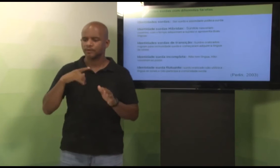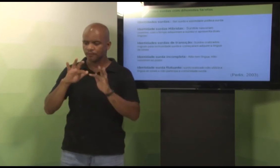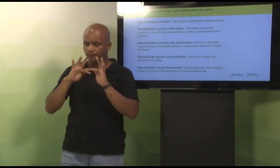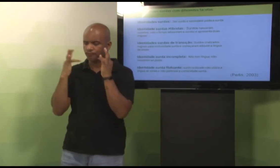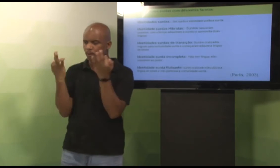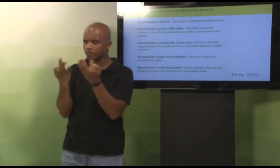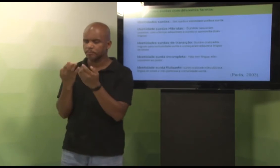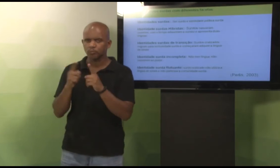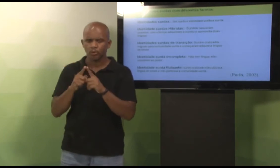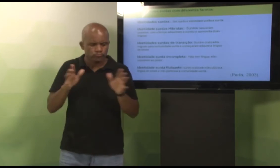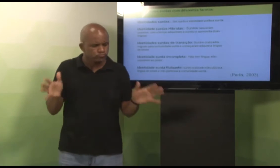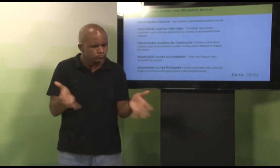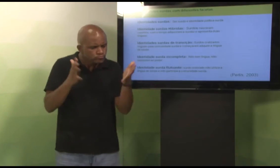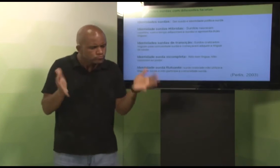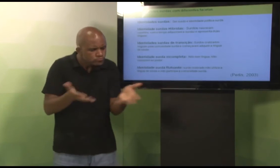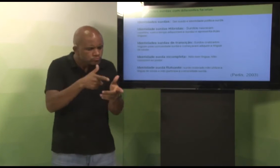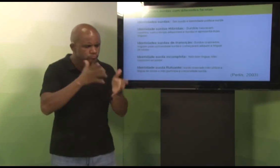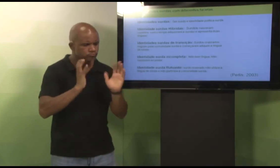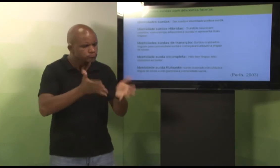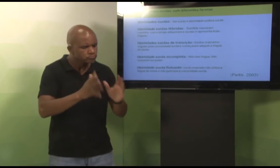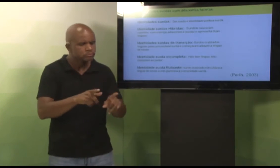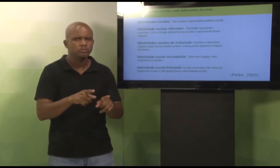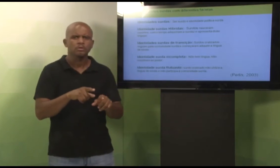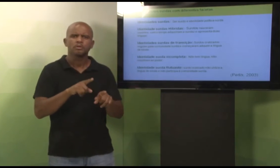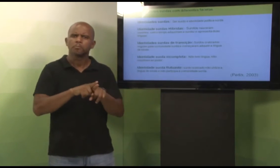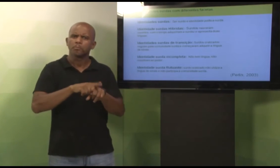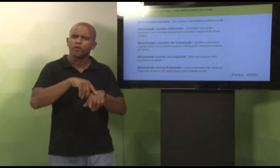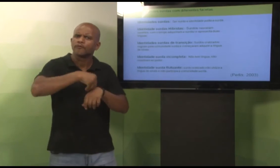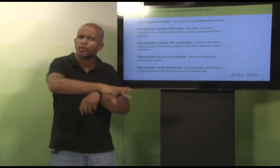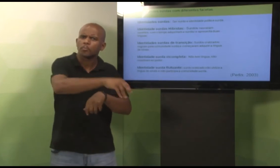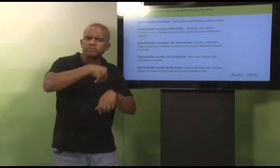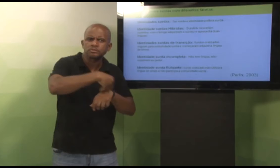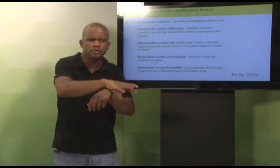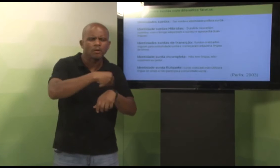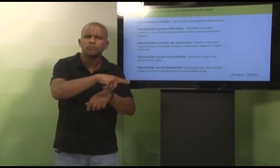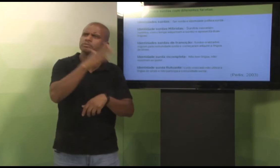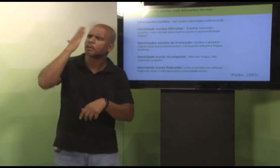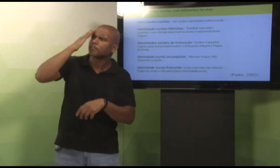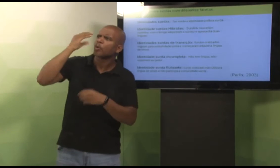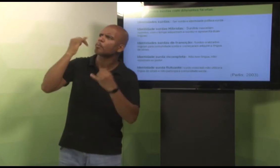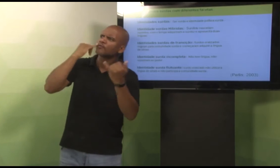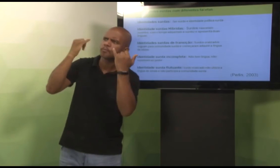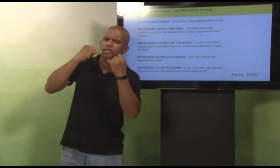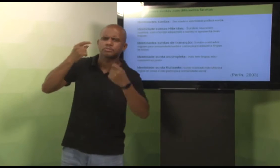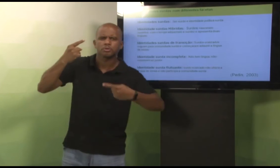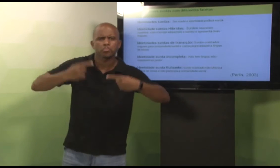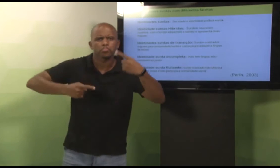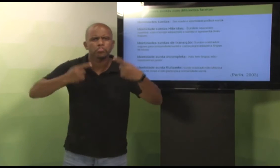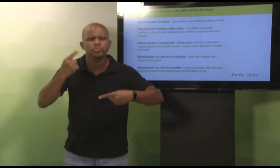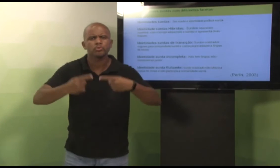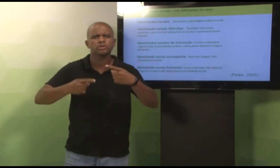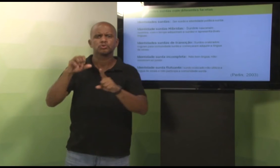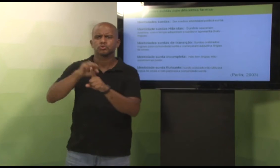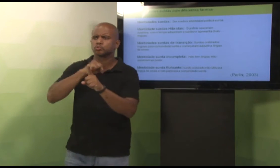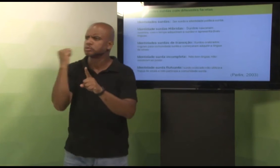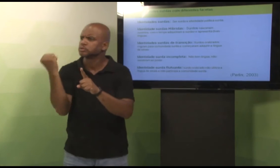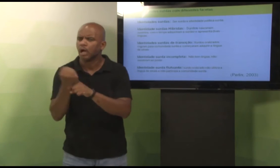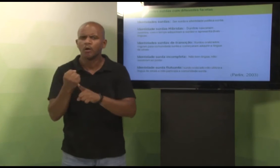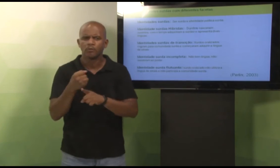Tem a identidade surda, que está vinculada ao contexto familiar, ao uso da língua de sinais, o estímulo ao desenvolvimento da